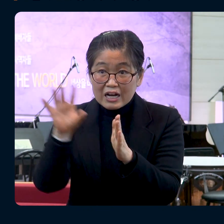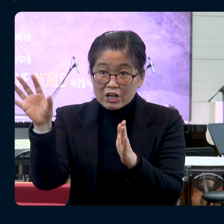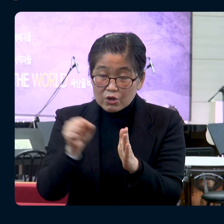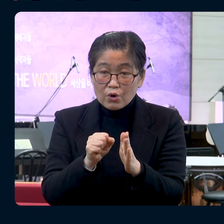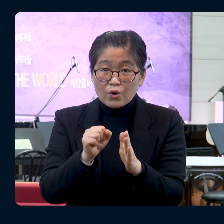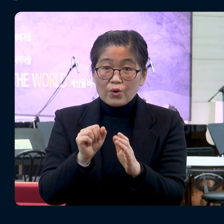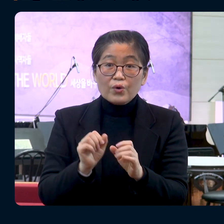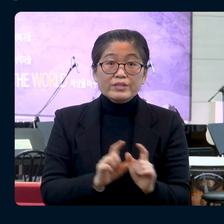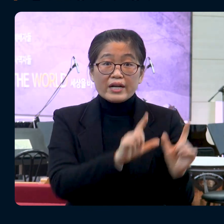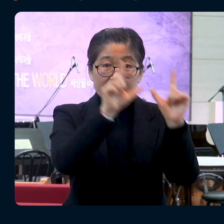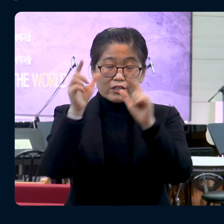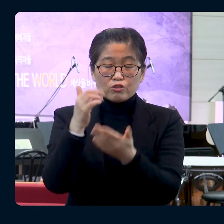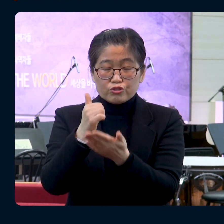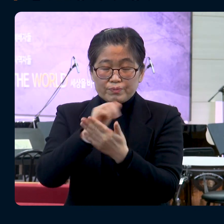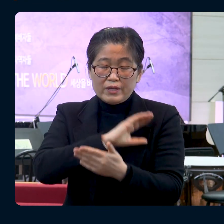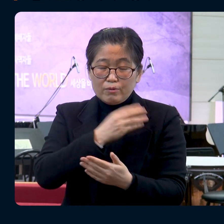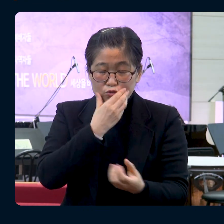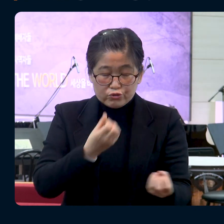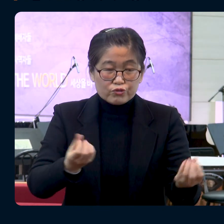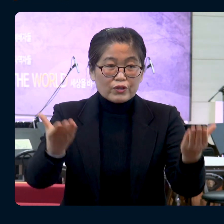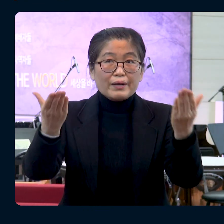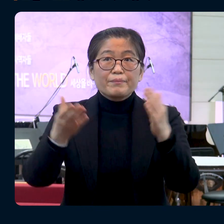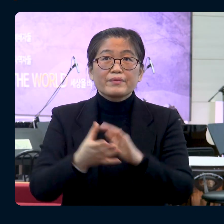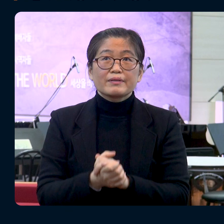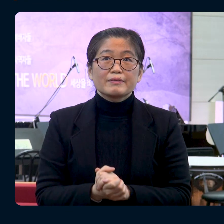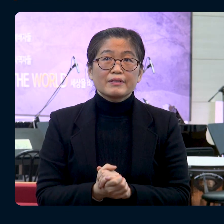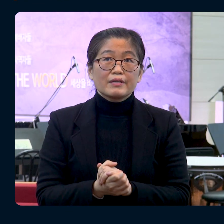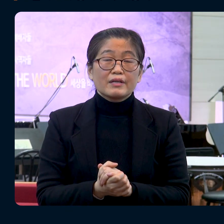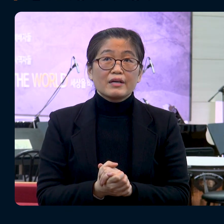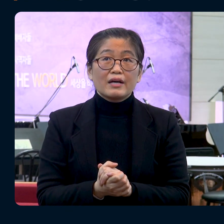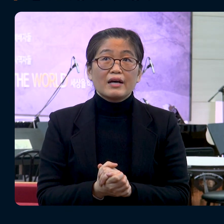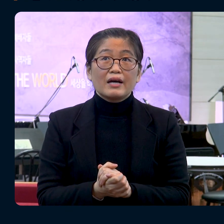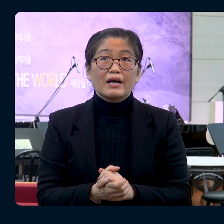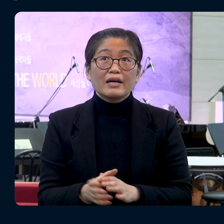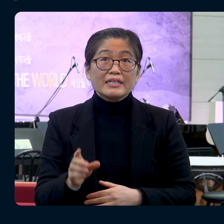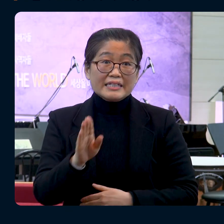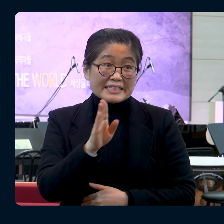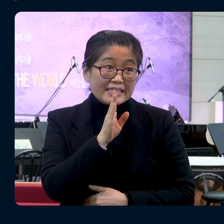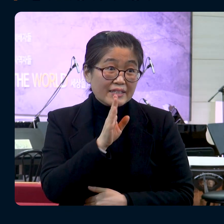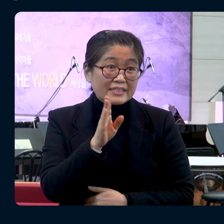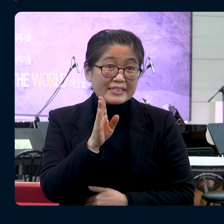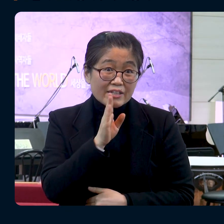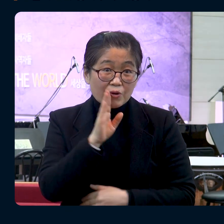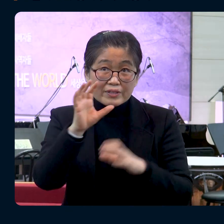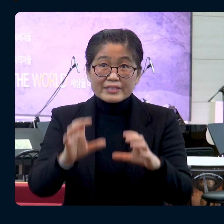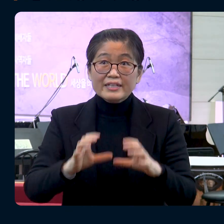신앙으로, 참된 십자가 신앙으로 살아갈 수 있기를 주님으로 축원합니다. 그래서 여러분,